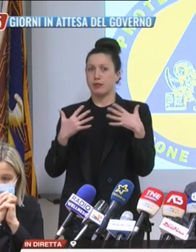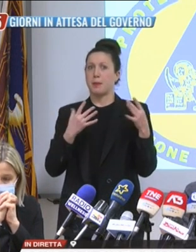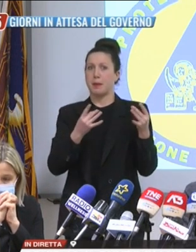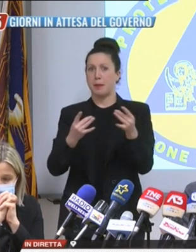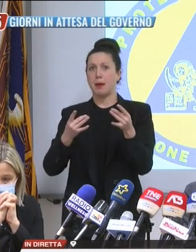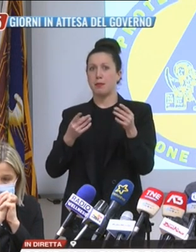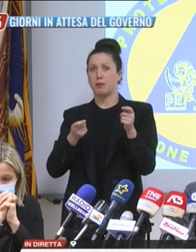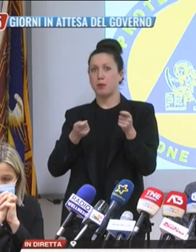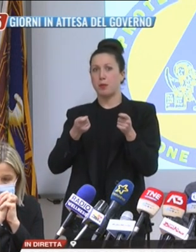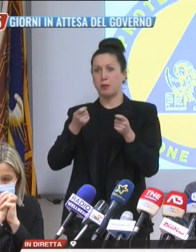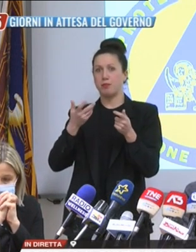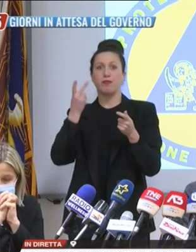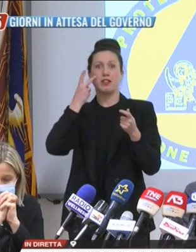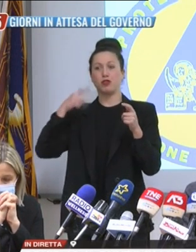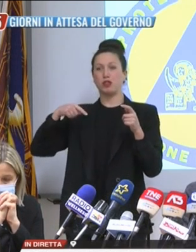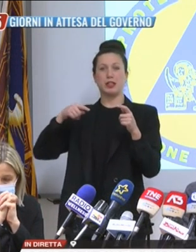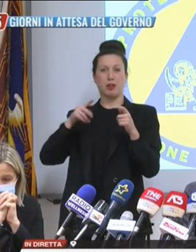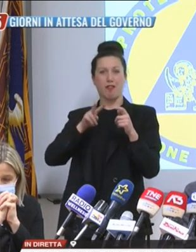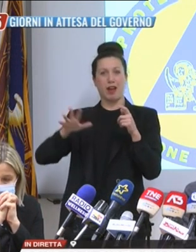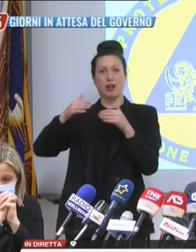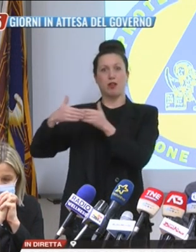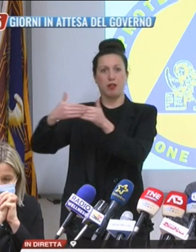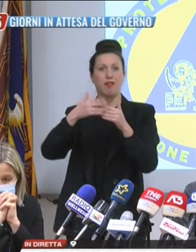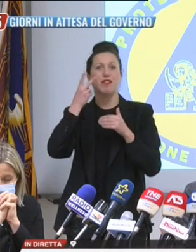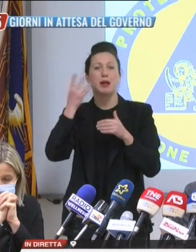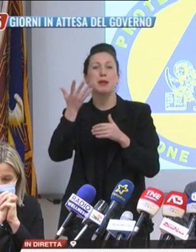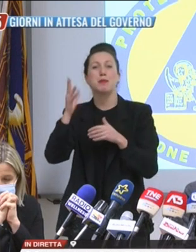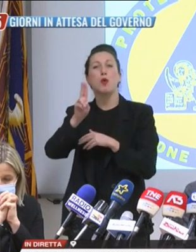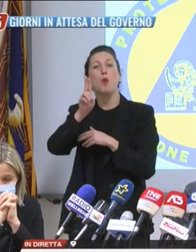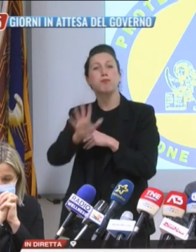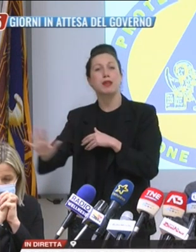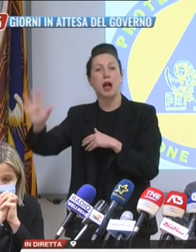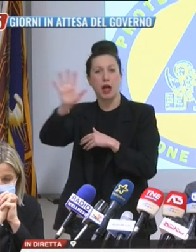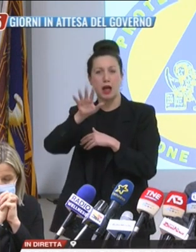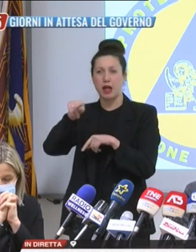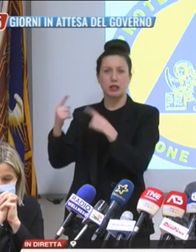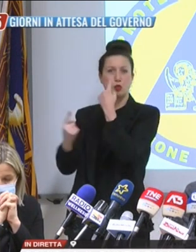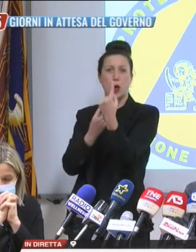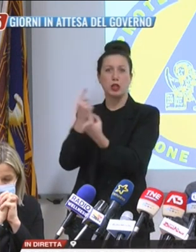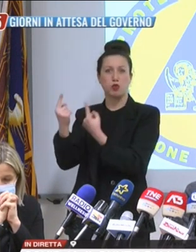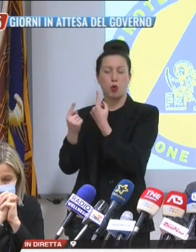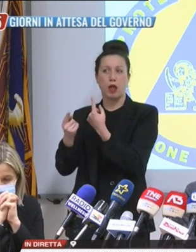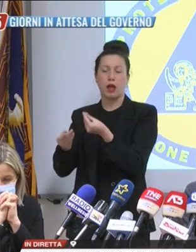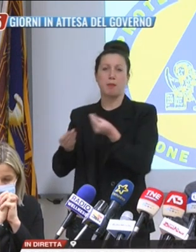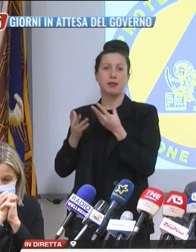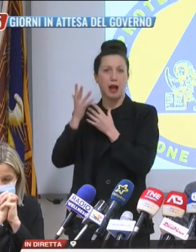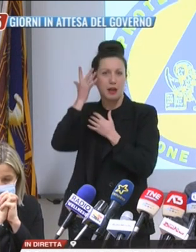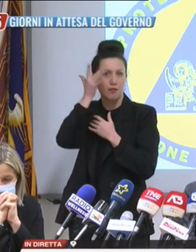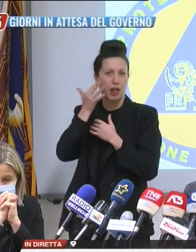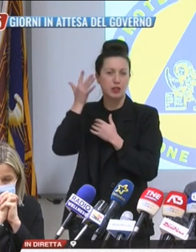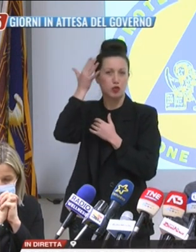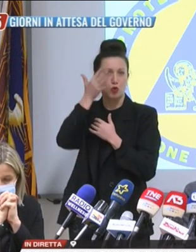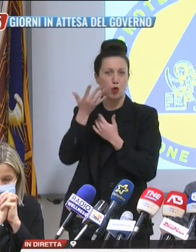arrivano dall'Umbria sono vicende assolutamente che devono far riflettere, no? Un rinalzamento della curva